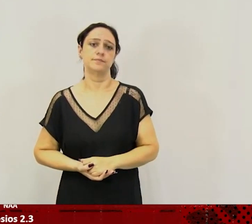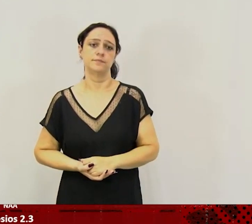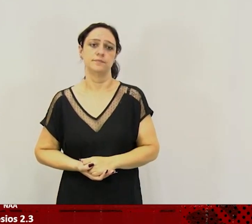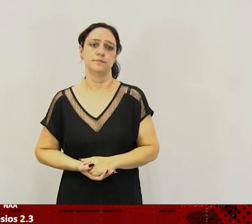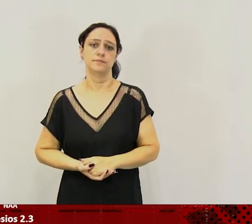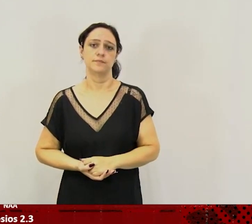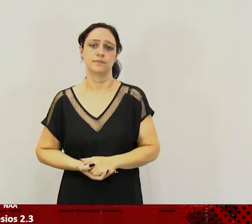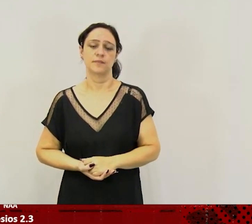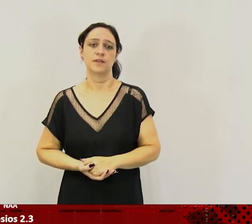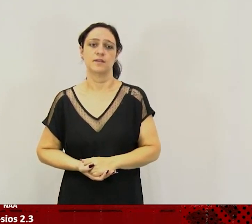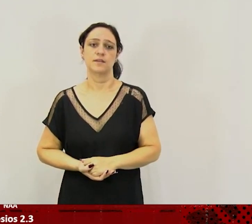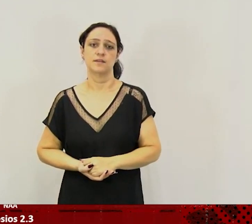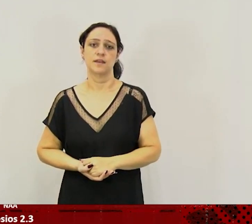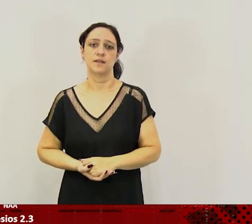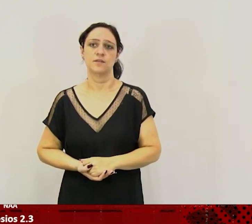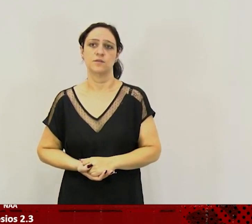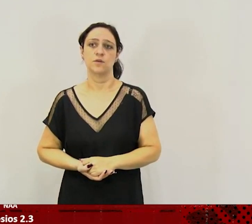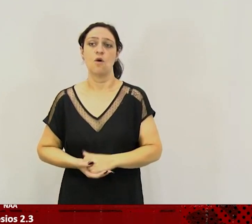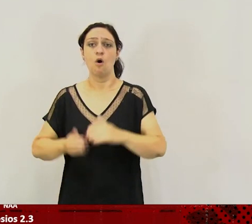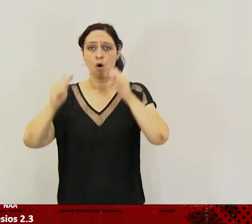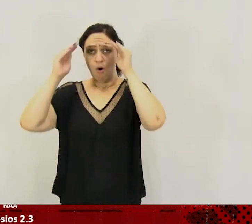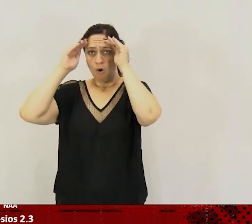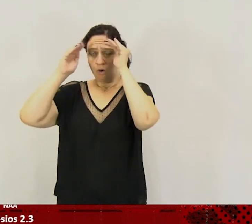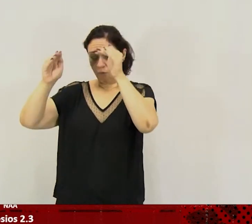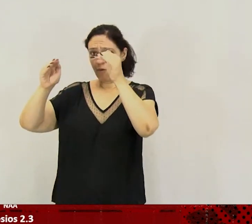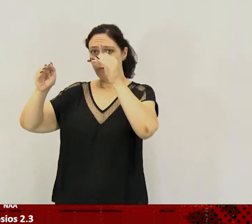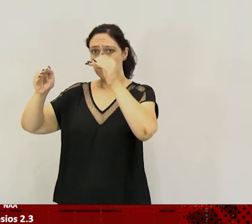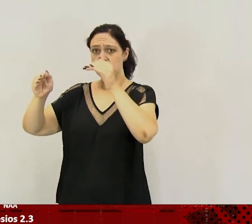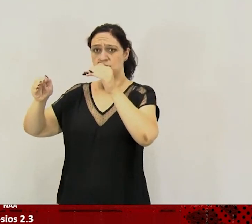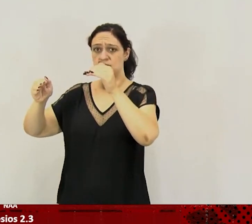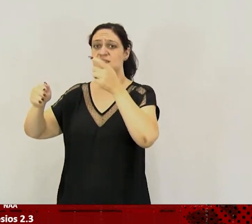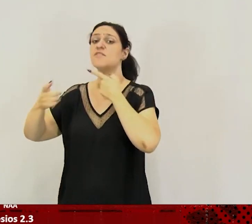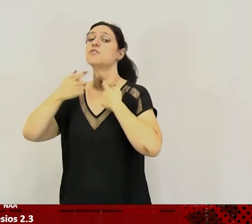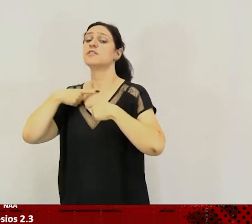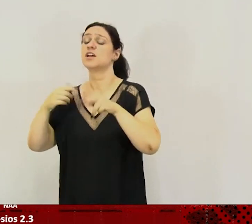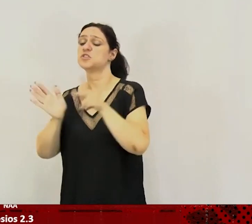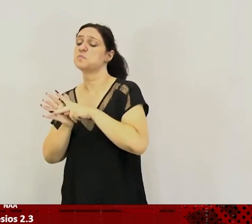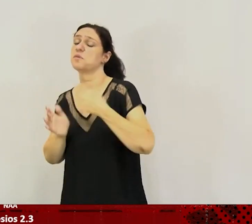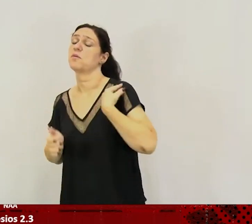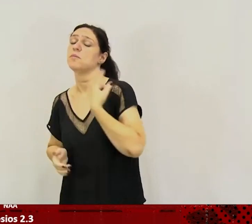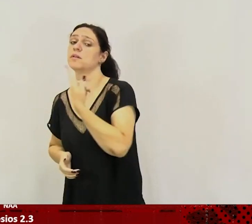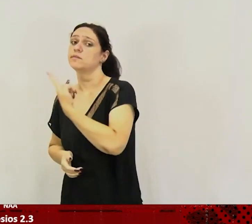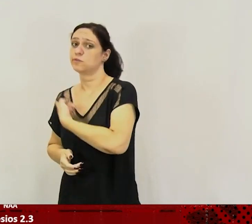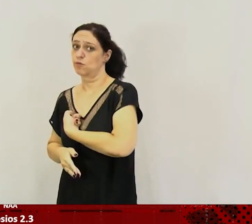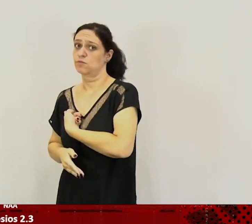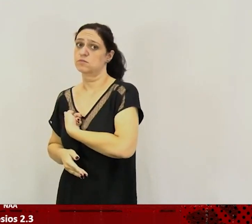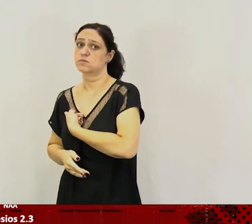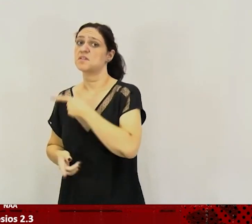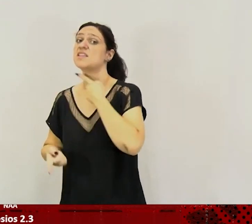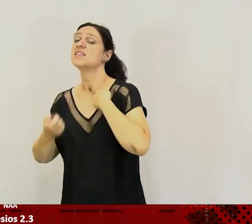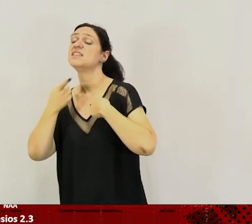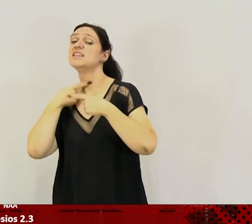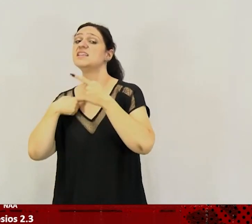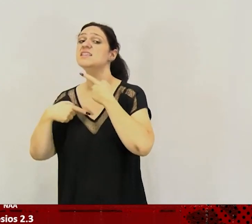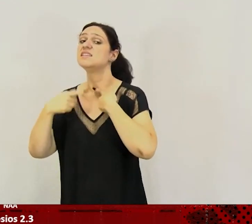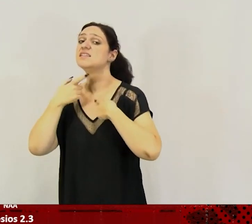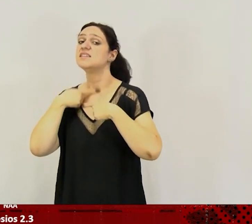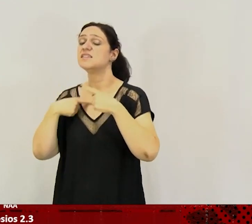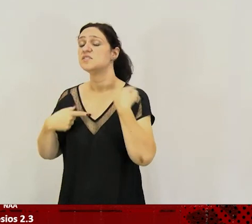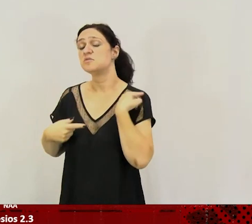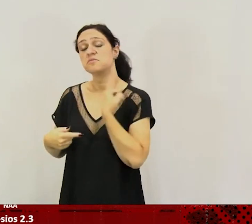segundo as inclinações da nossa carne. Nossa carne tinha inclinações, tinha desejos, tinha